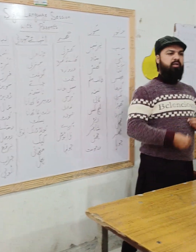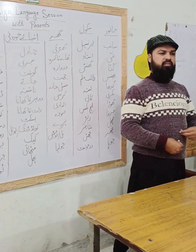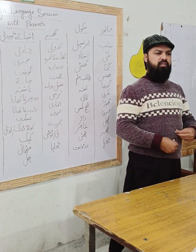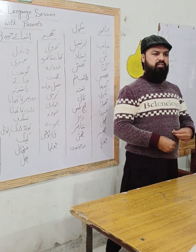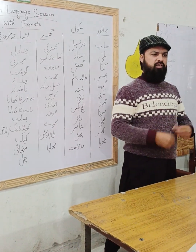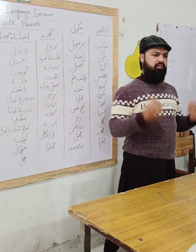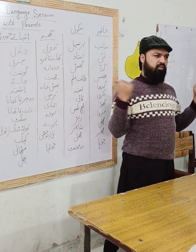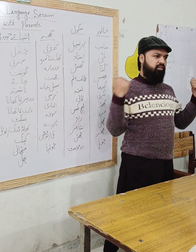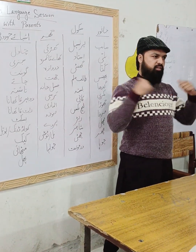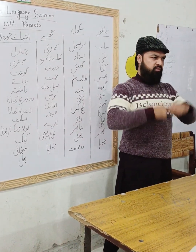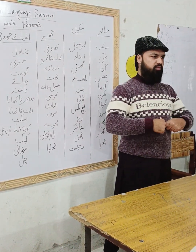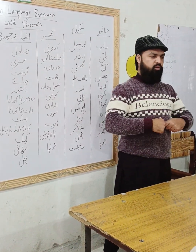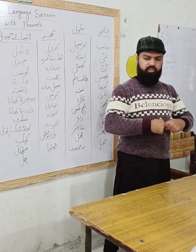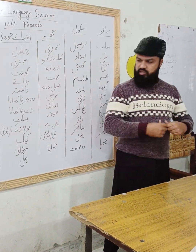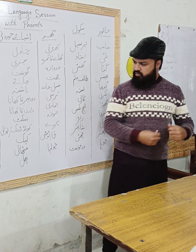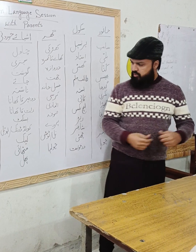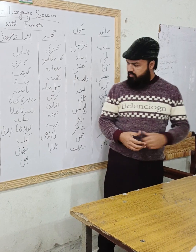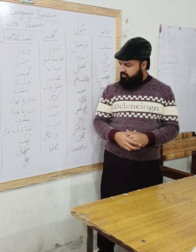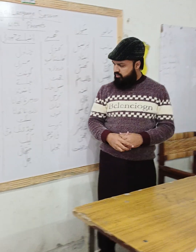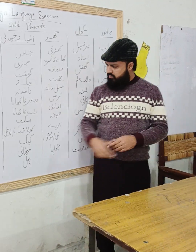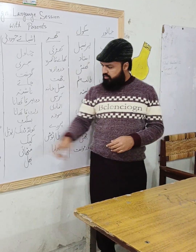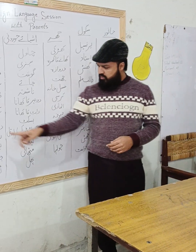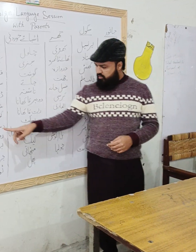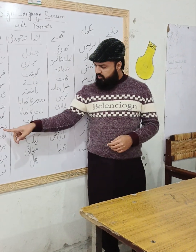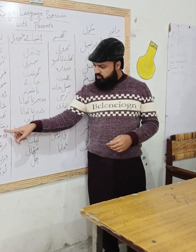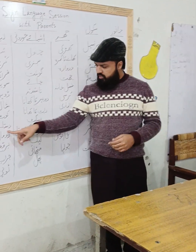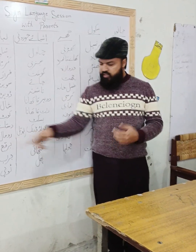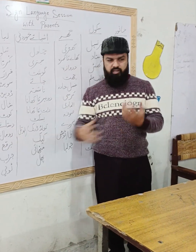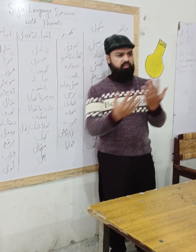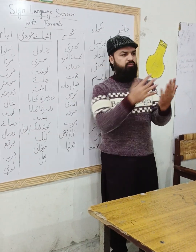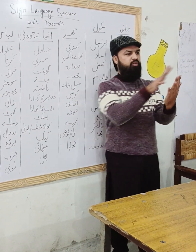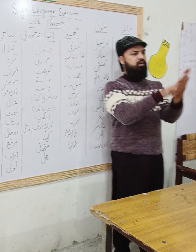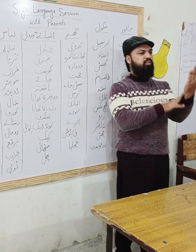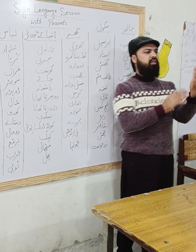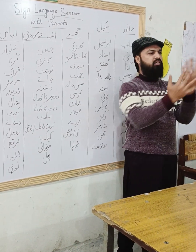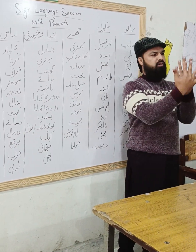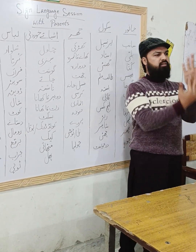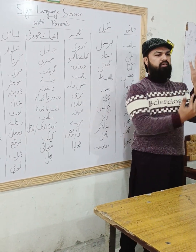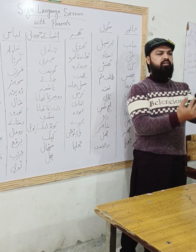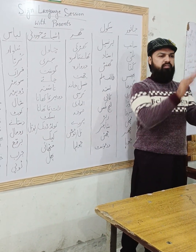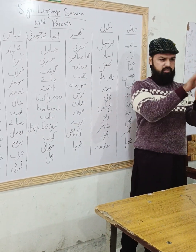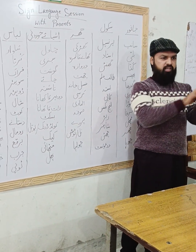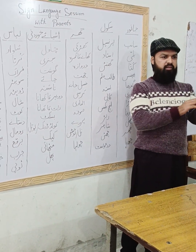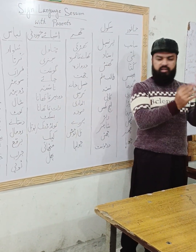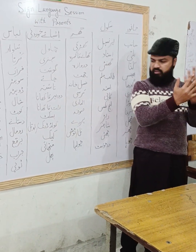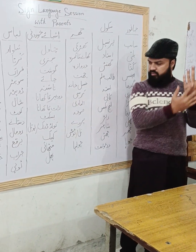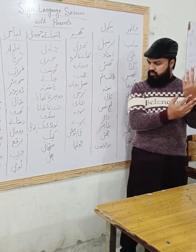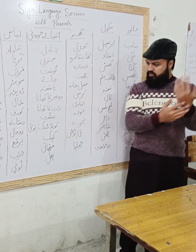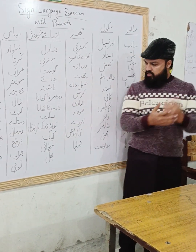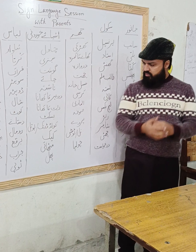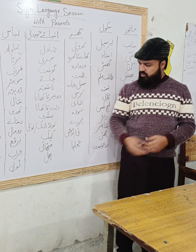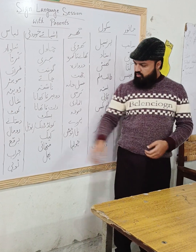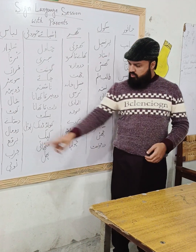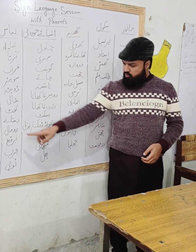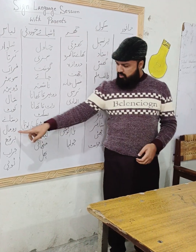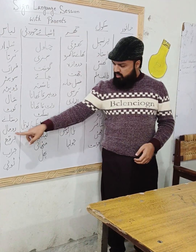कर दिए, कोट किया बटन बंद कर। दस्ताने हैं वो ये होता है साने पैर। ठीक है, रुमाल है,